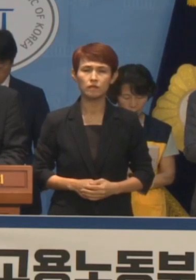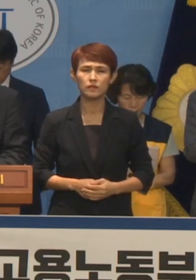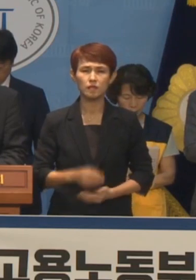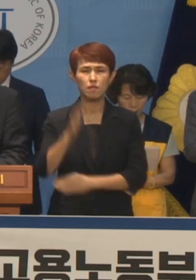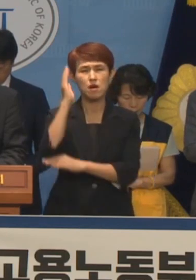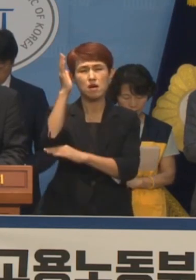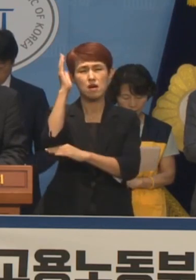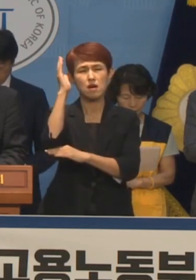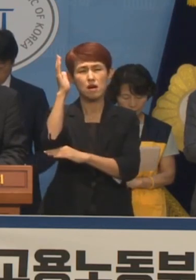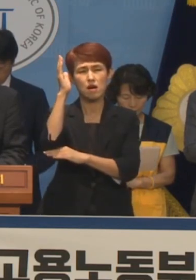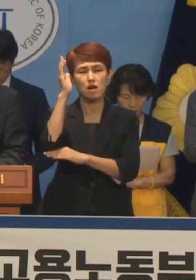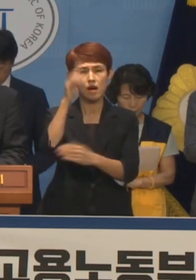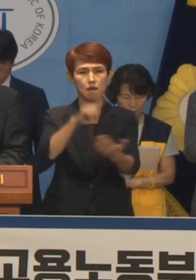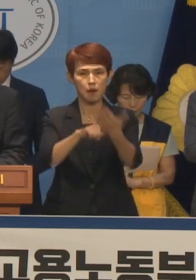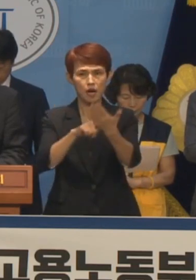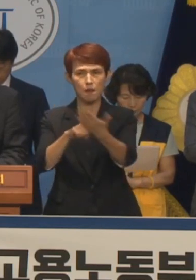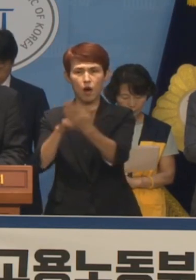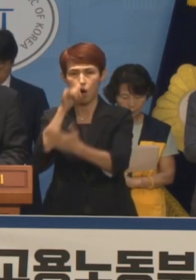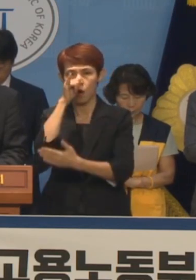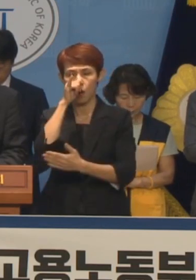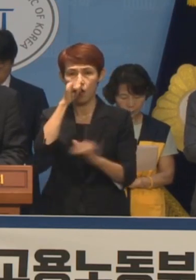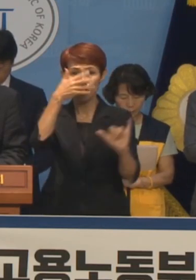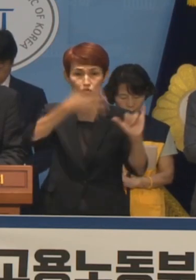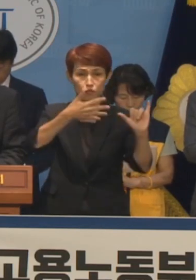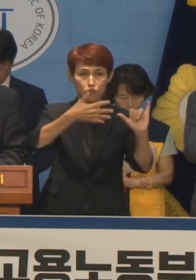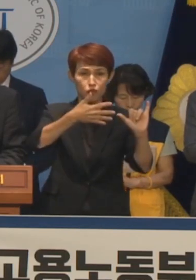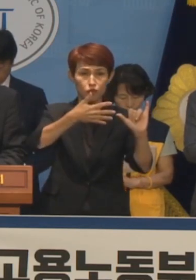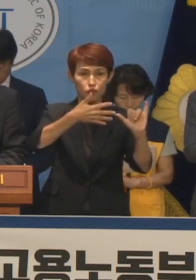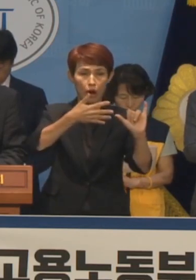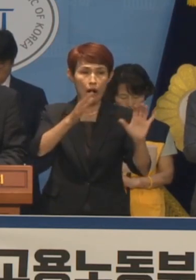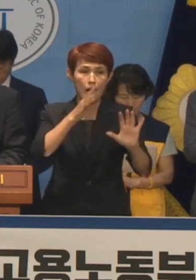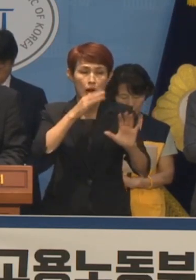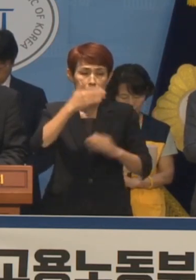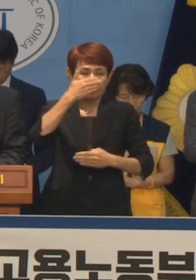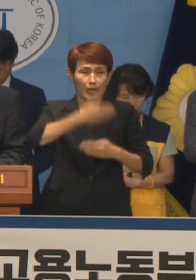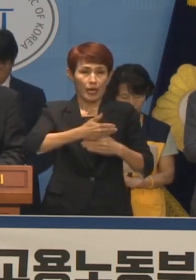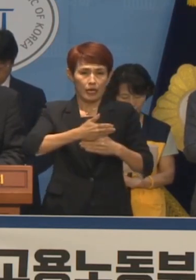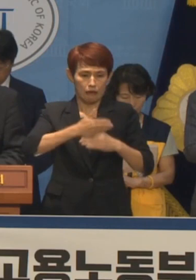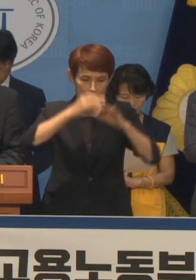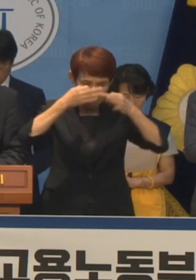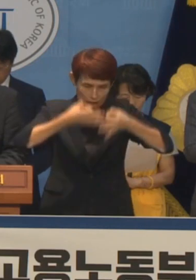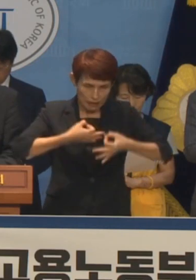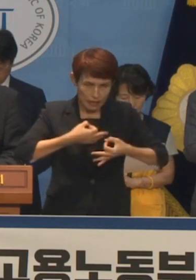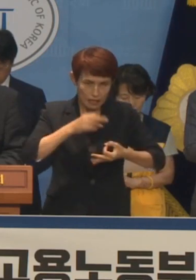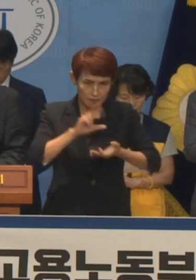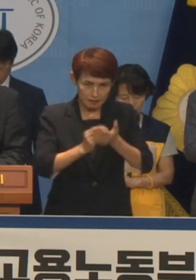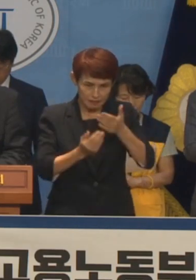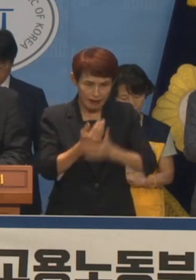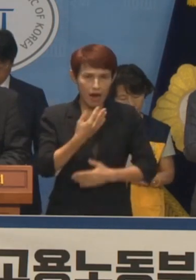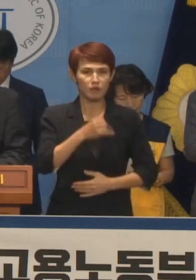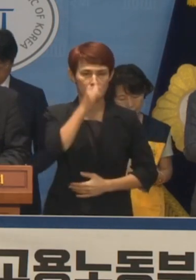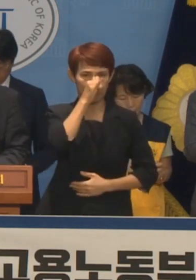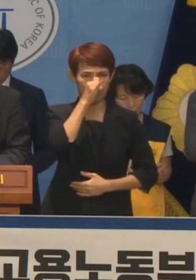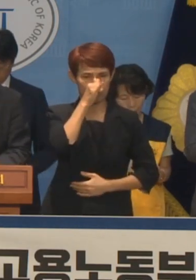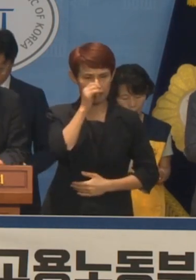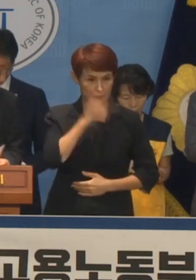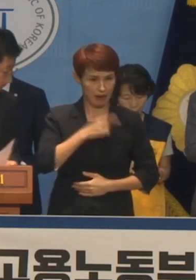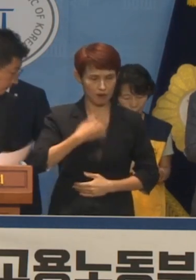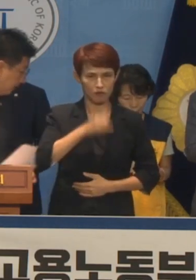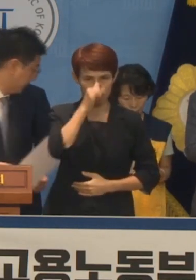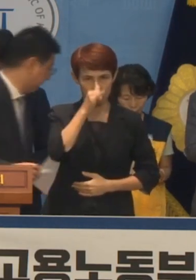나온다. 유튜브를 닫은 건 자신도 문제를 알았다는 얘기다. 김문수는 확신범이다.